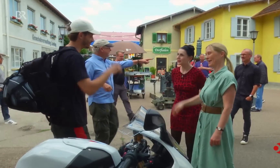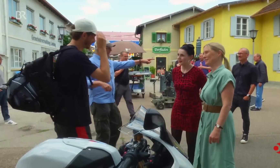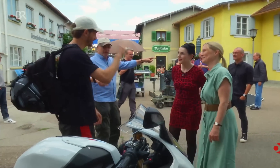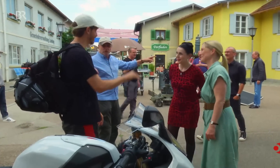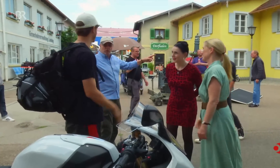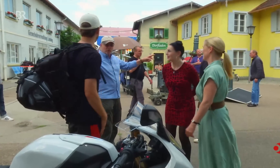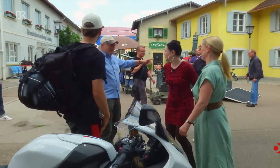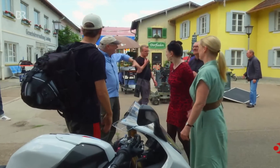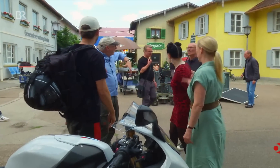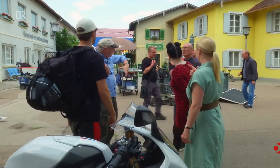Abmelden.